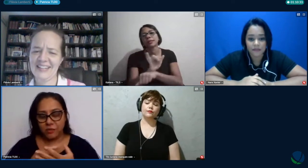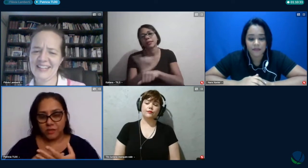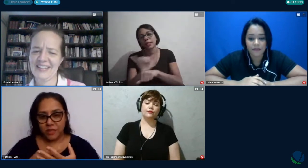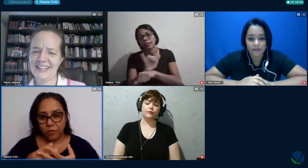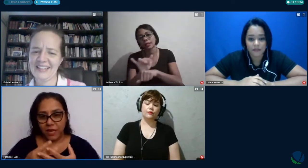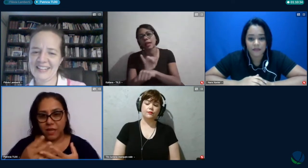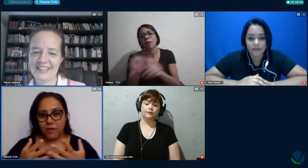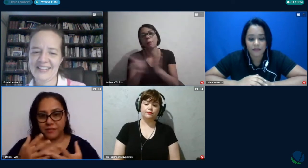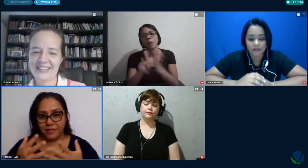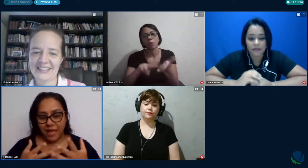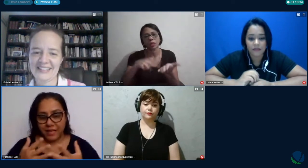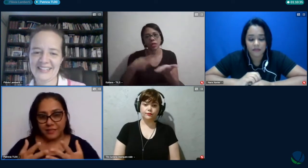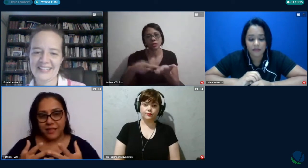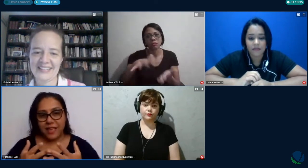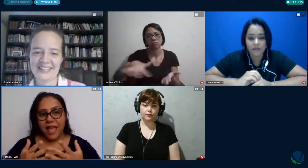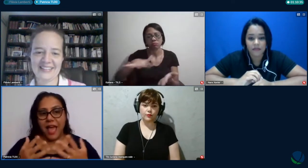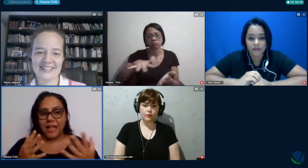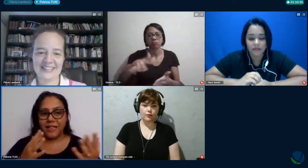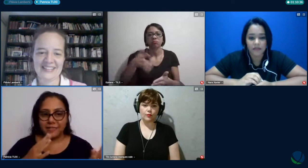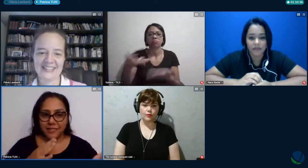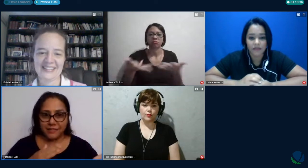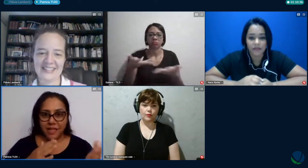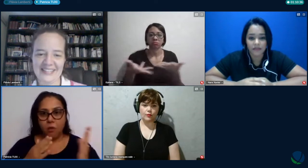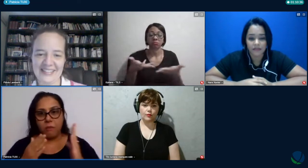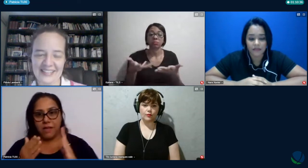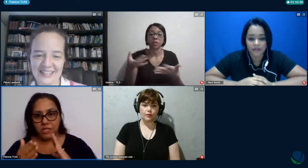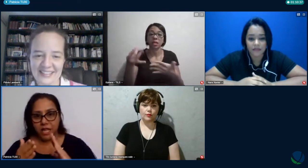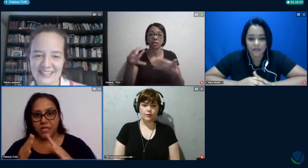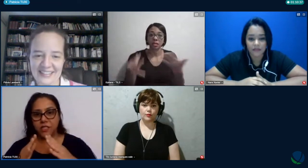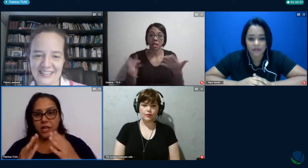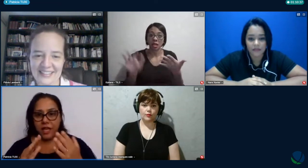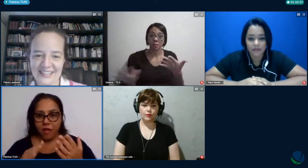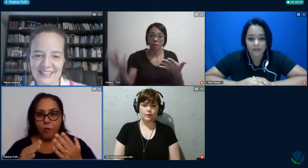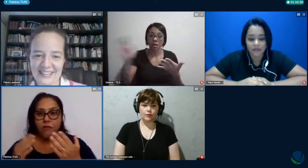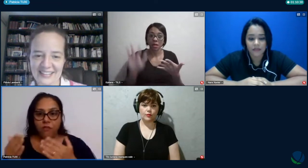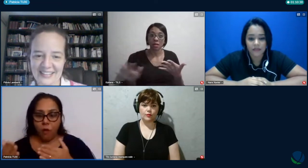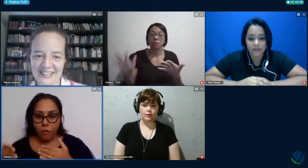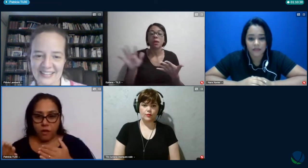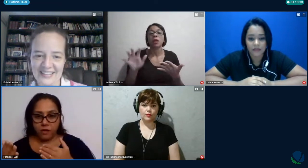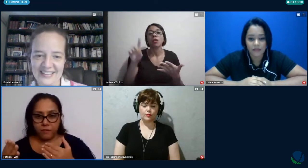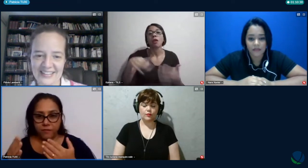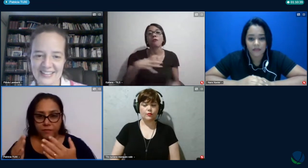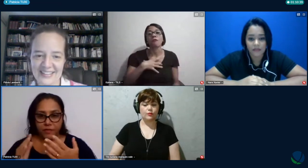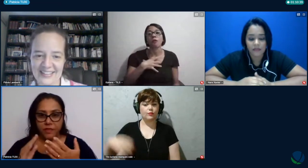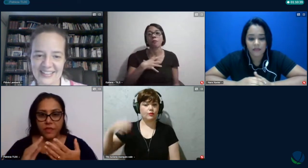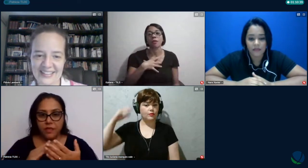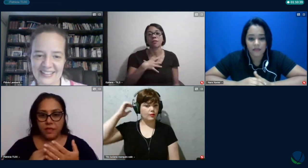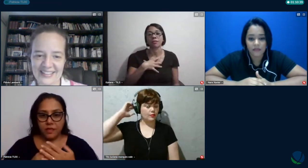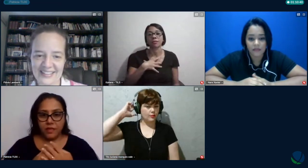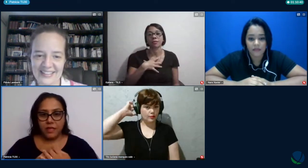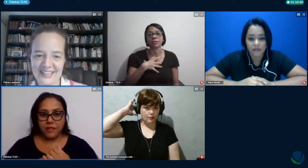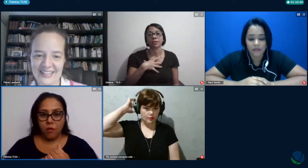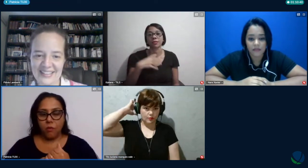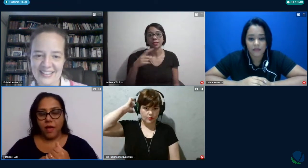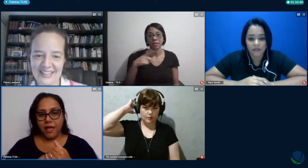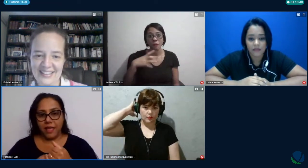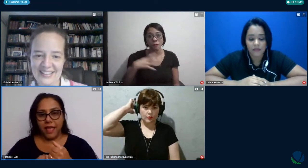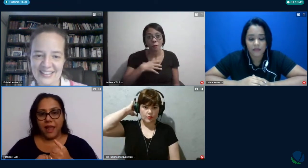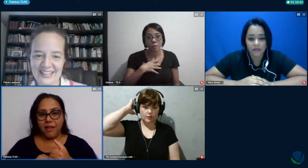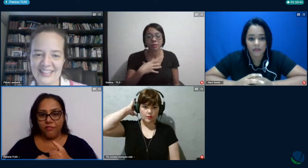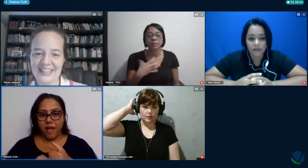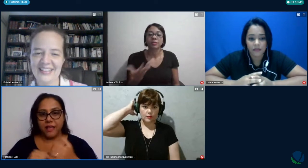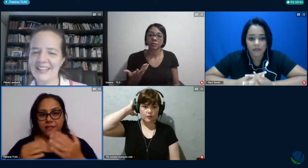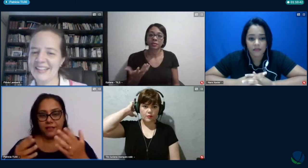de tradução em língua de sinais, a descrição imagética é uma forma. Então,